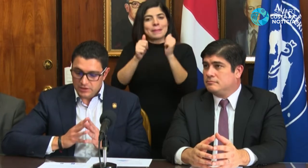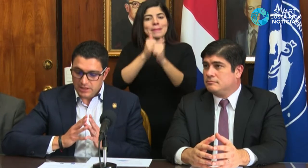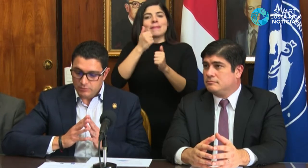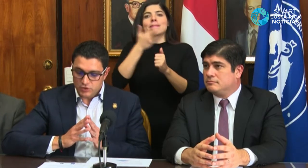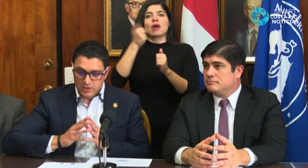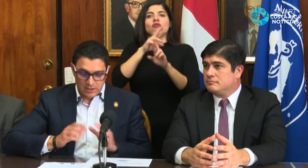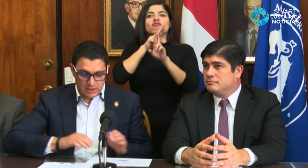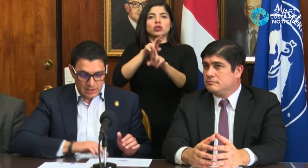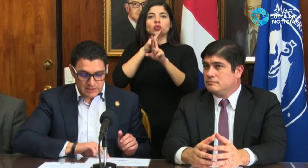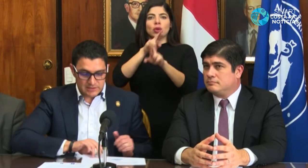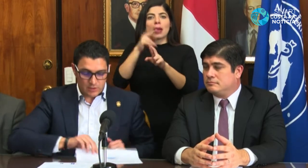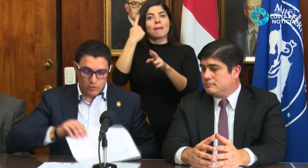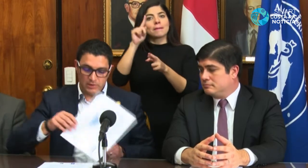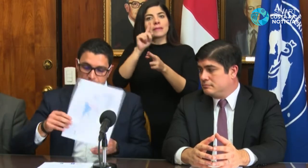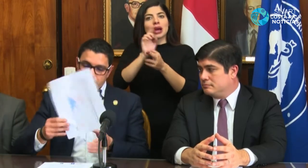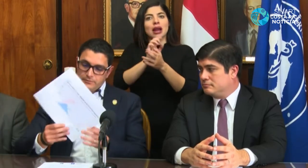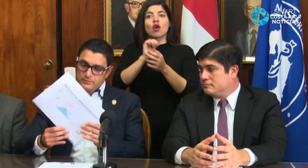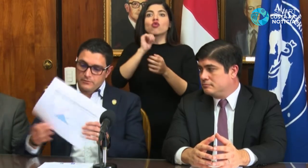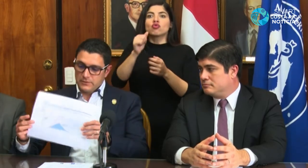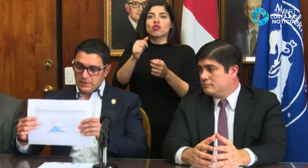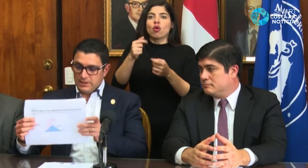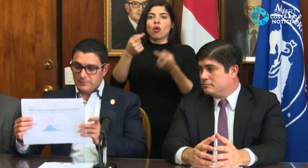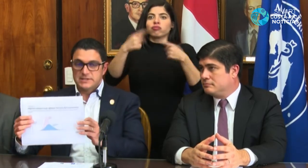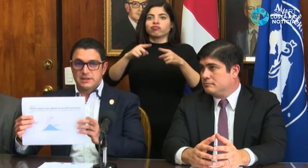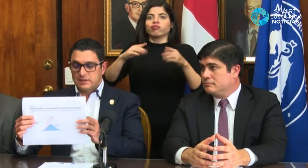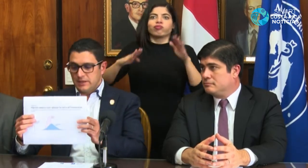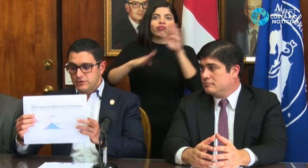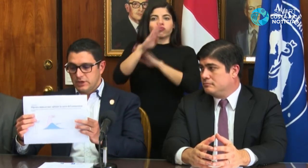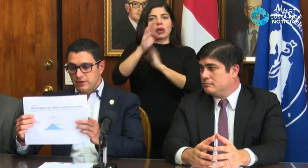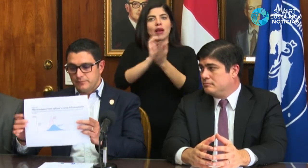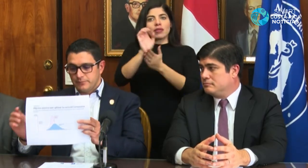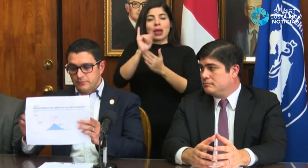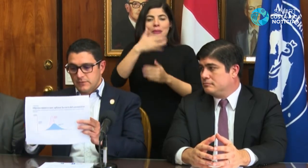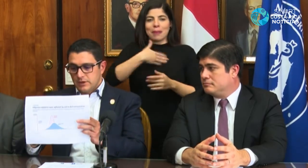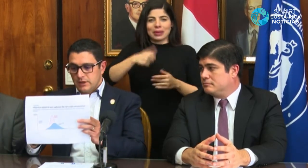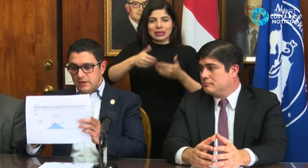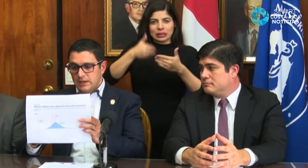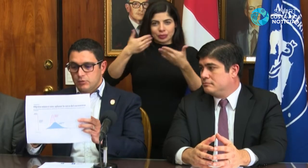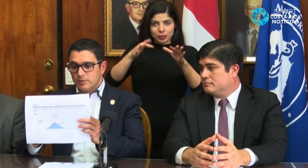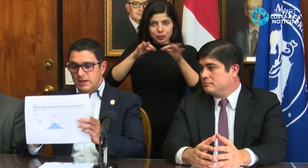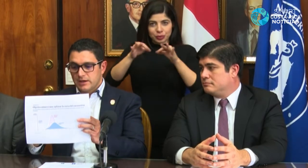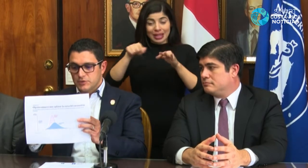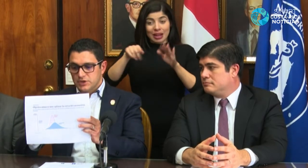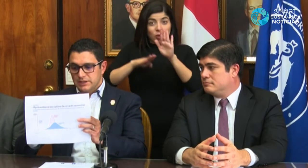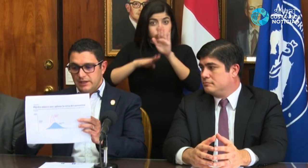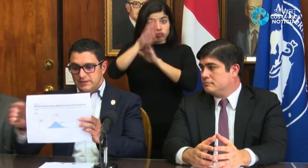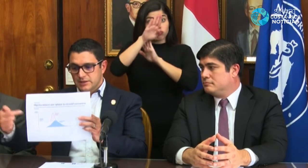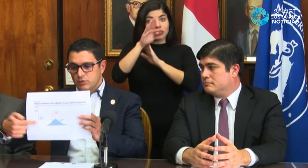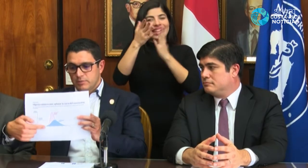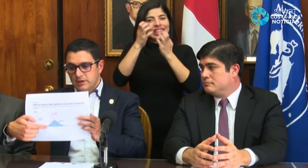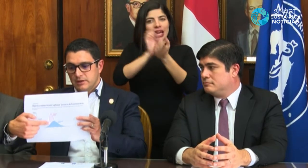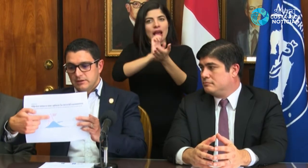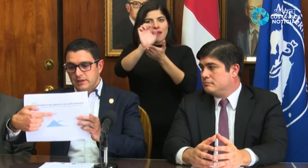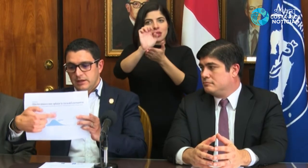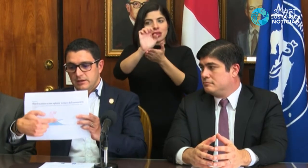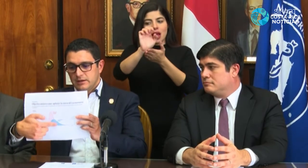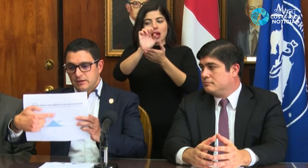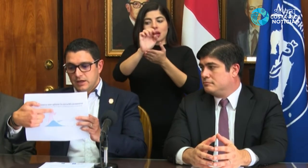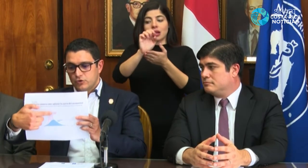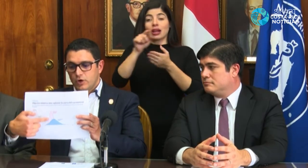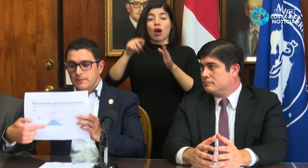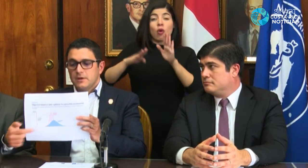para que no tengamos esta curva, que ya el presidente la mencionaba, que es la curva que queremos evitar, esta curva